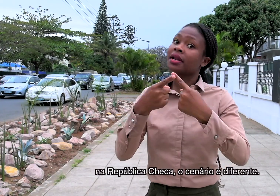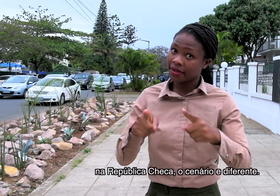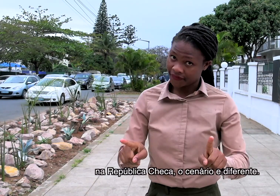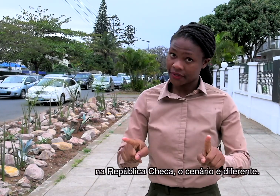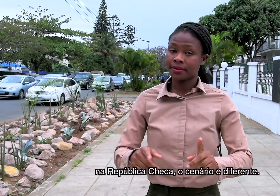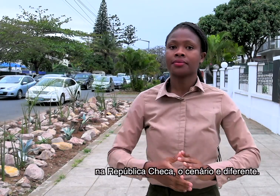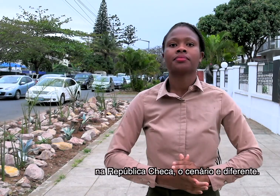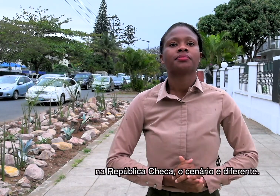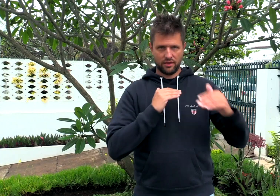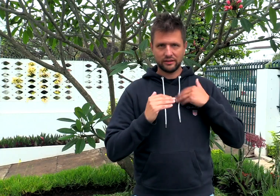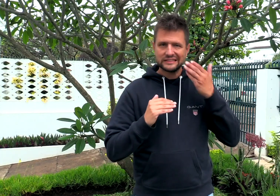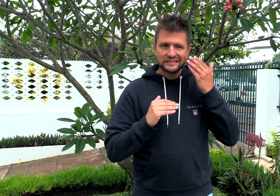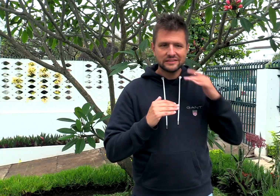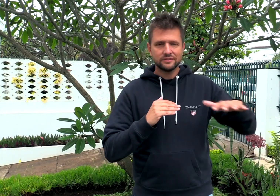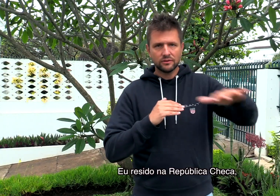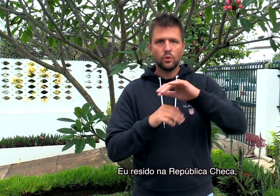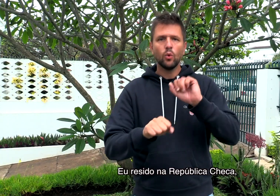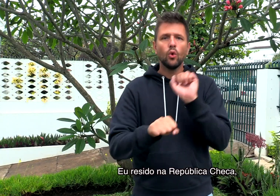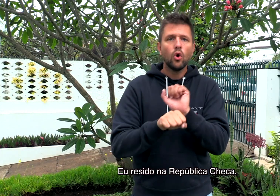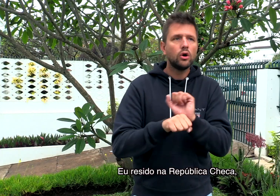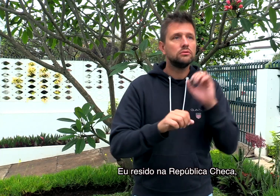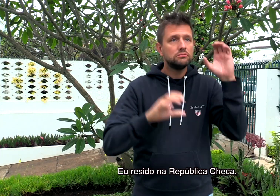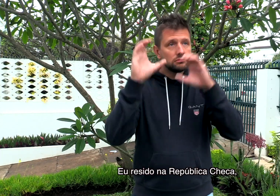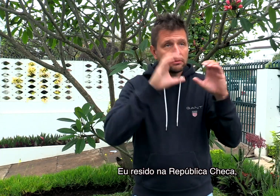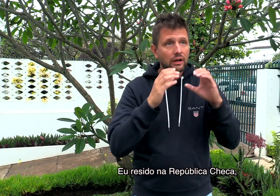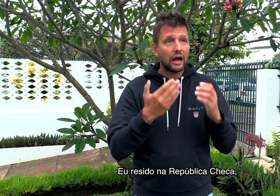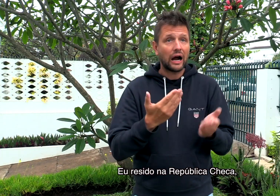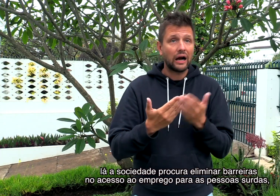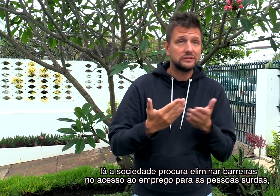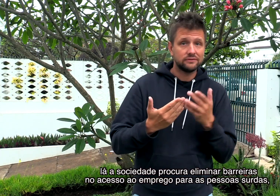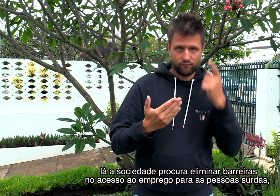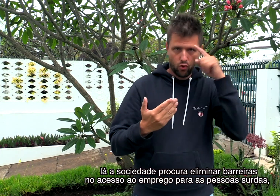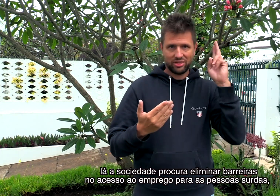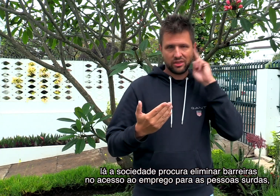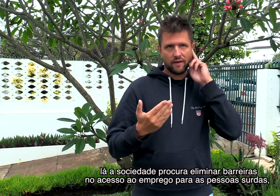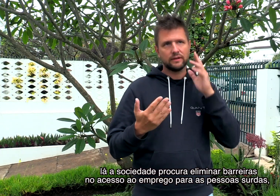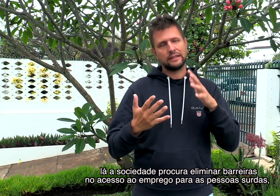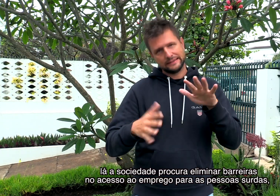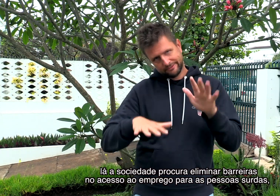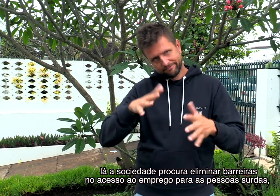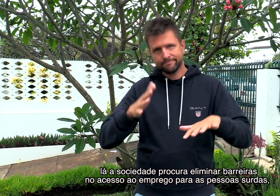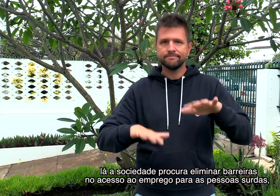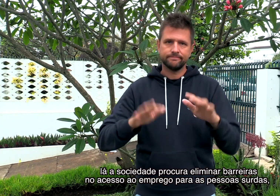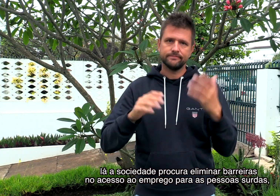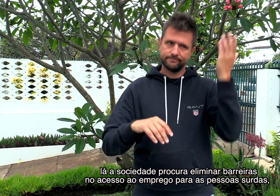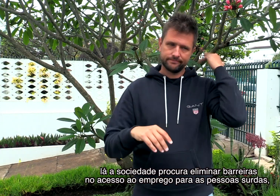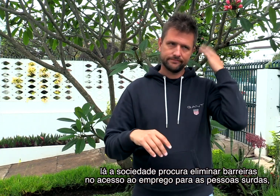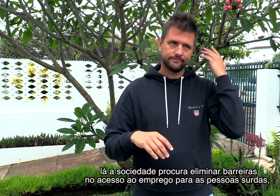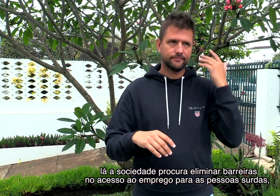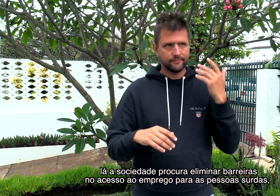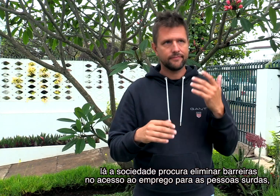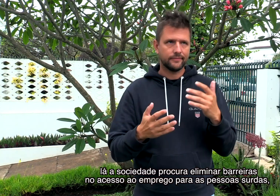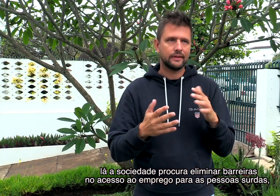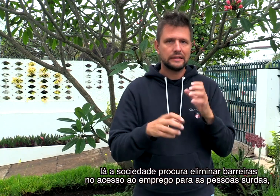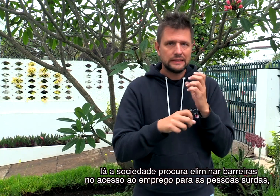cenário é diferente. Eu resido na República Checa. Lá, a sociedade procura eliminar